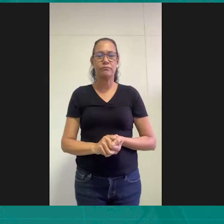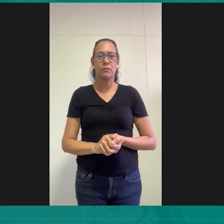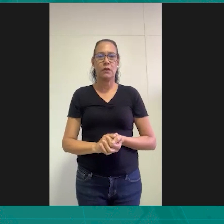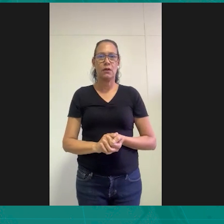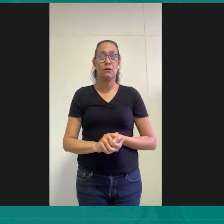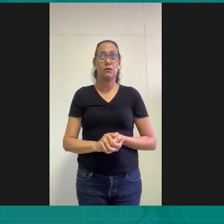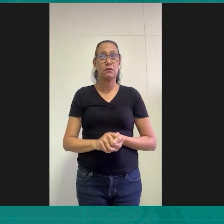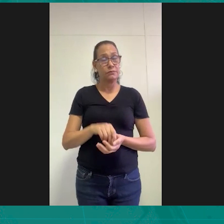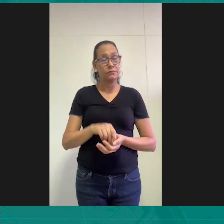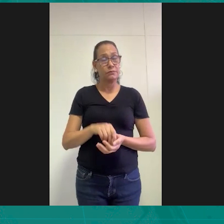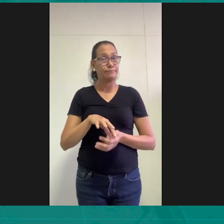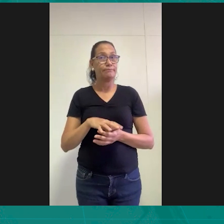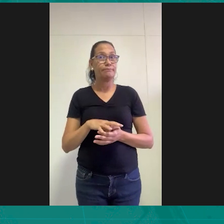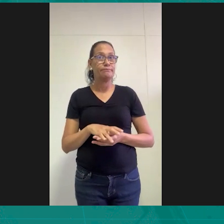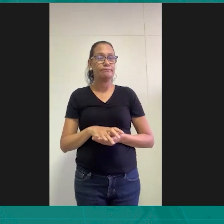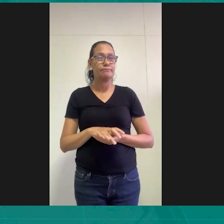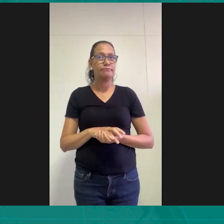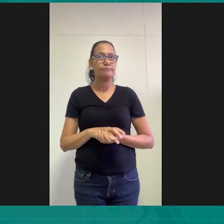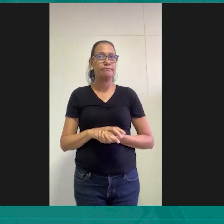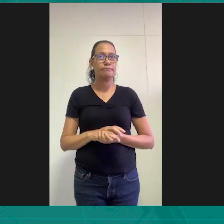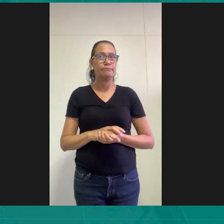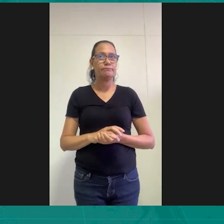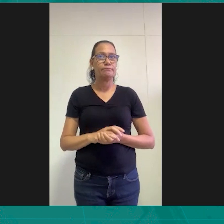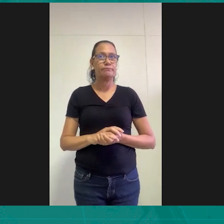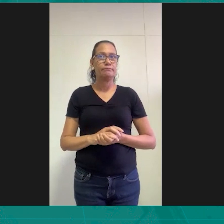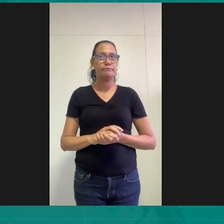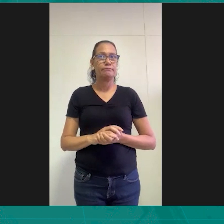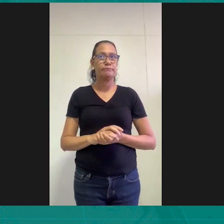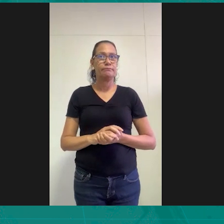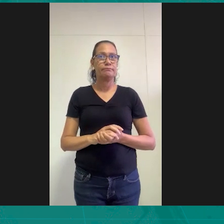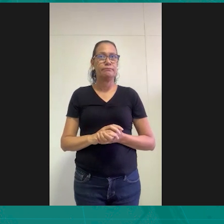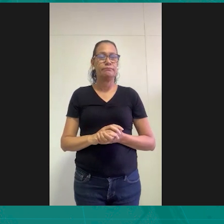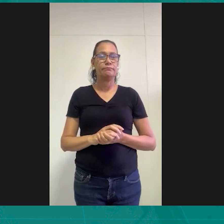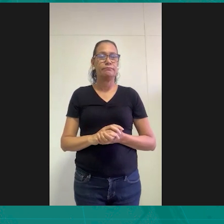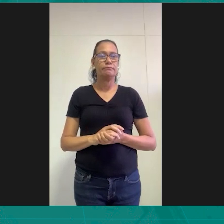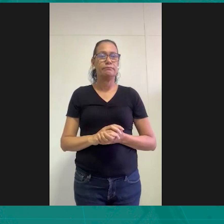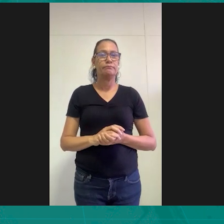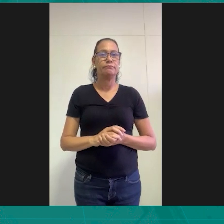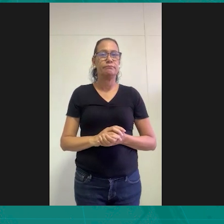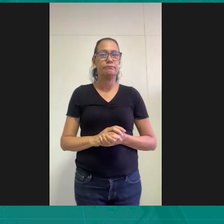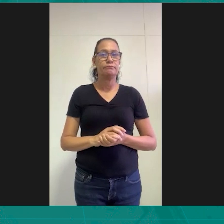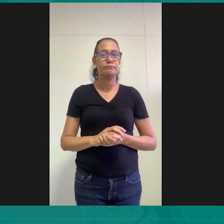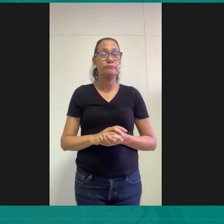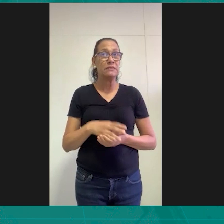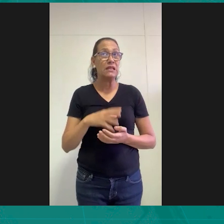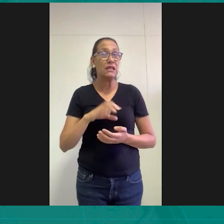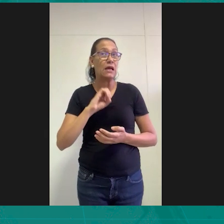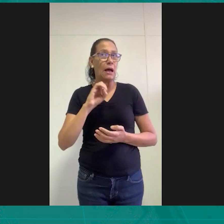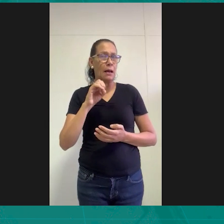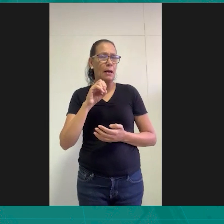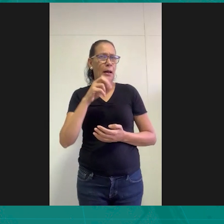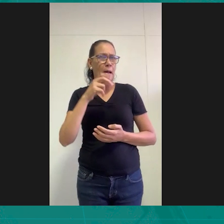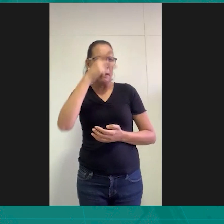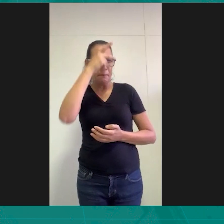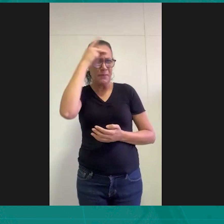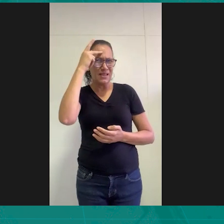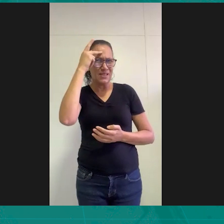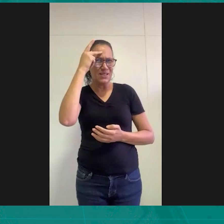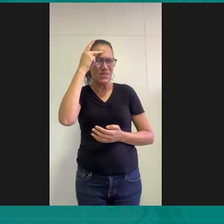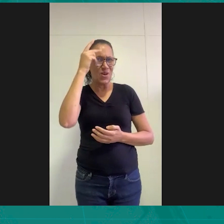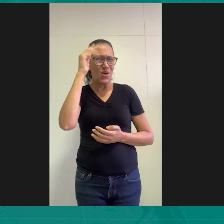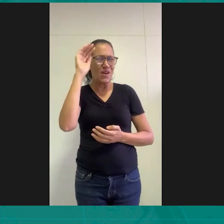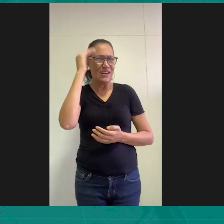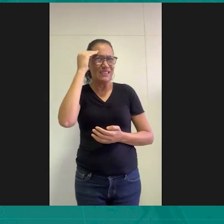entendeu, espera um dia, tá, e morar numa mansão celestial. Irmão, nós não precisamos morar numa